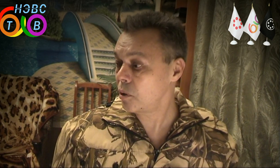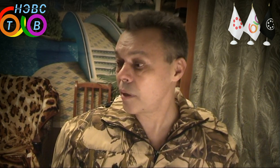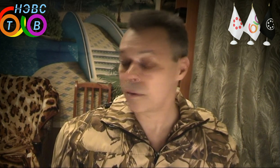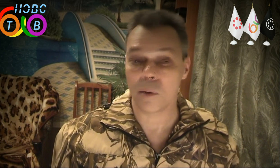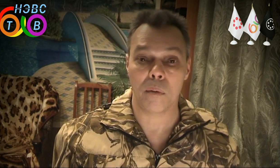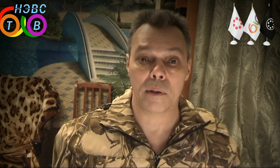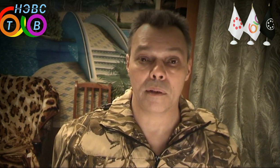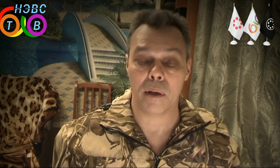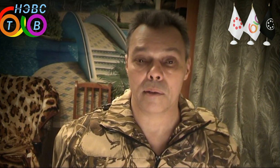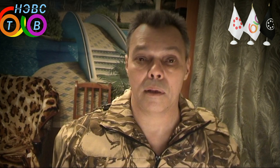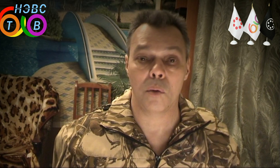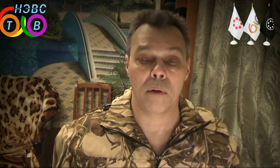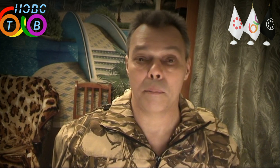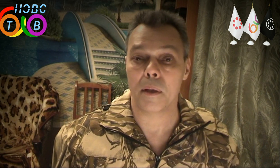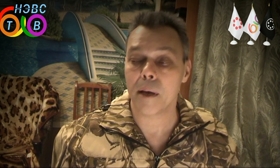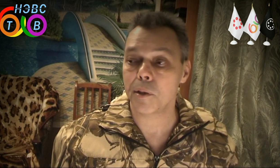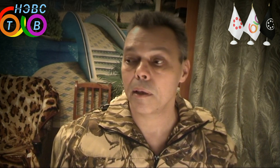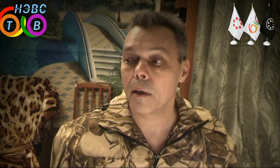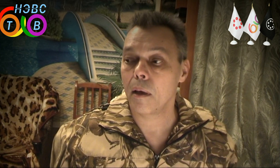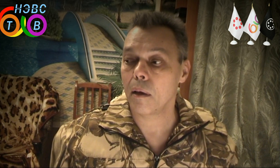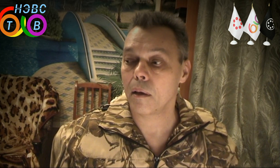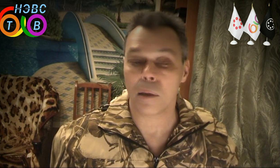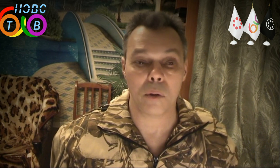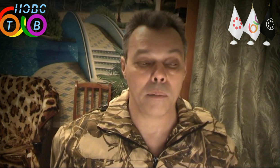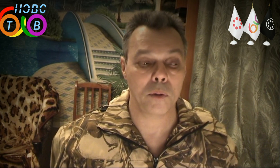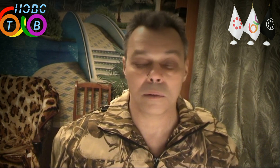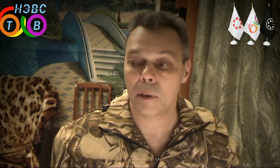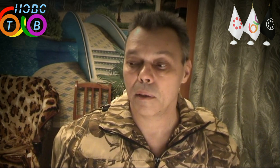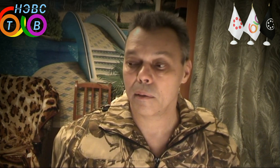сейчас готовится интересная новая передача, которая будет